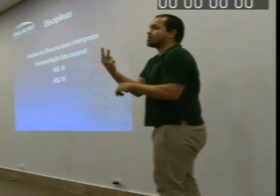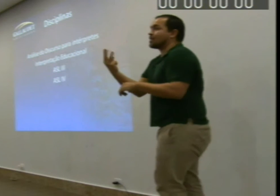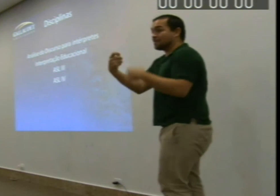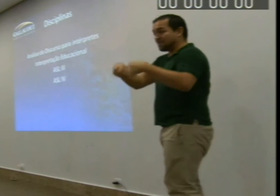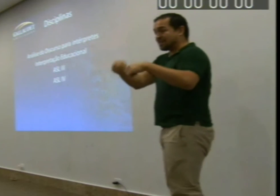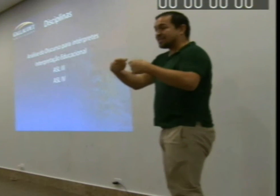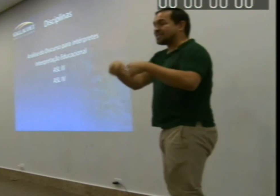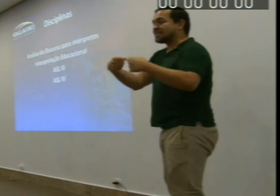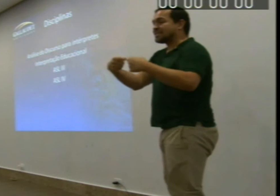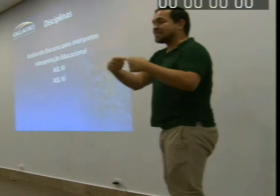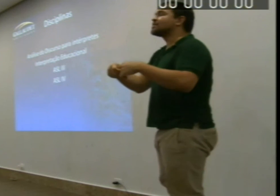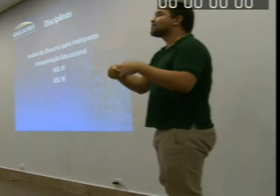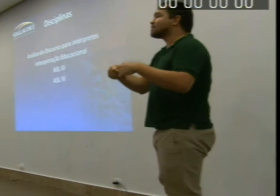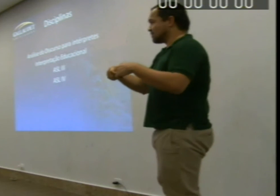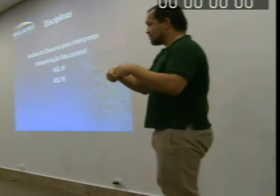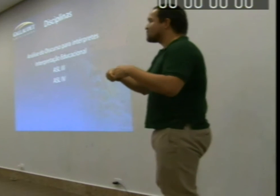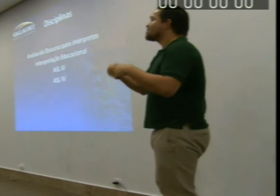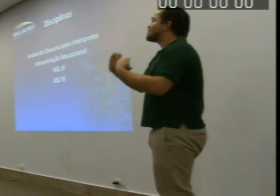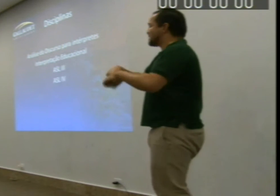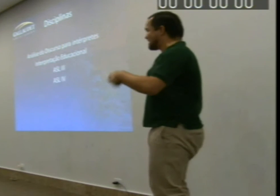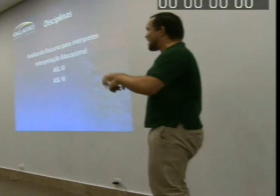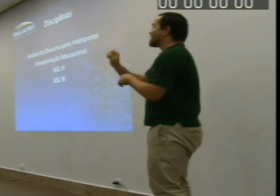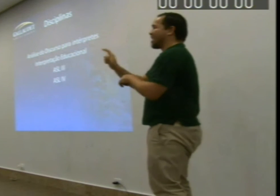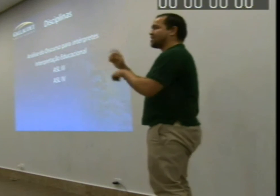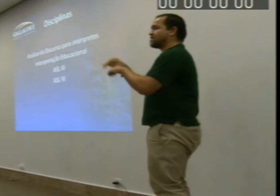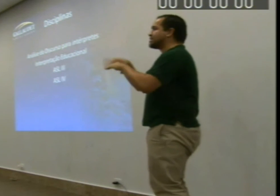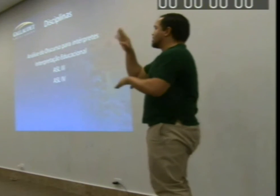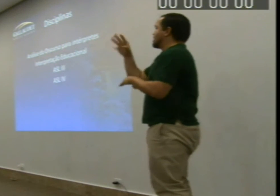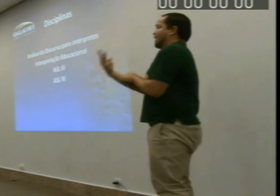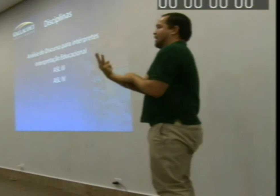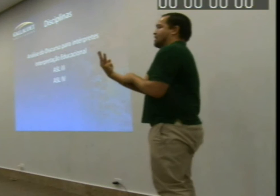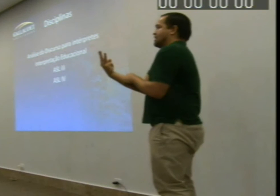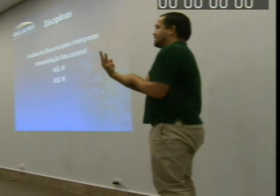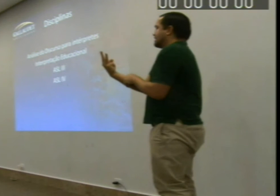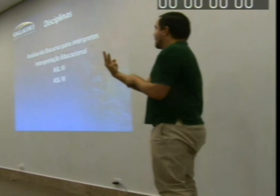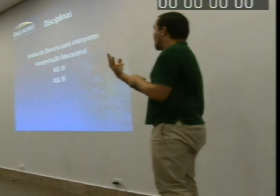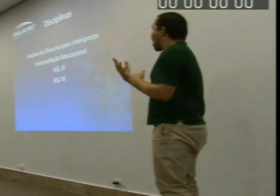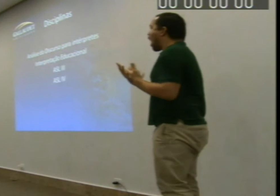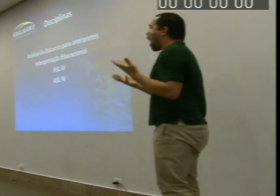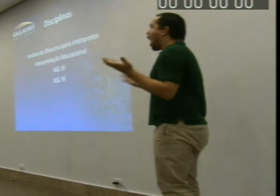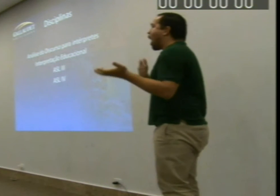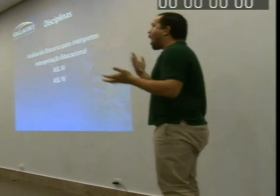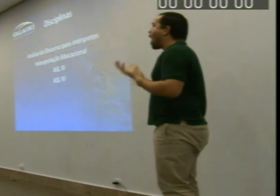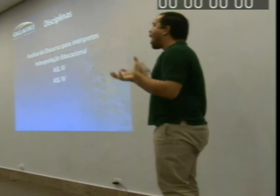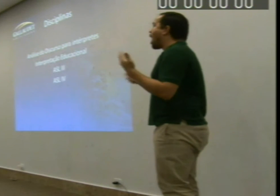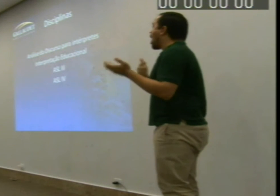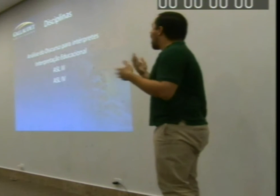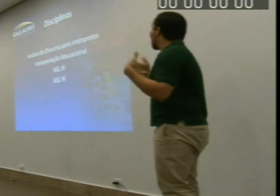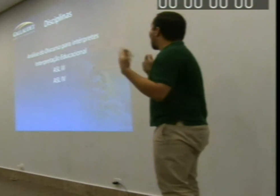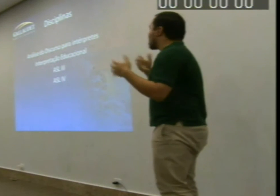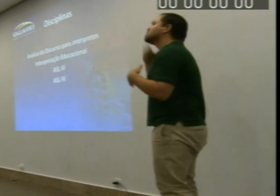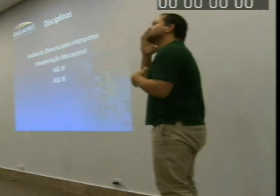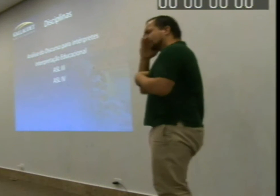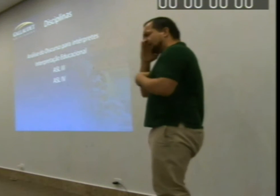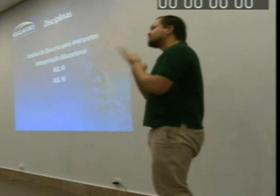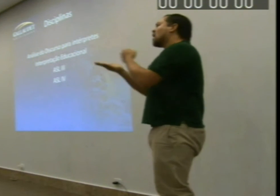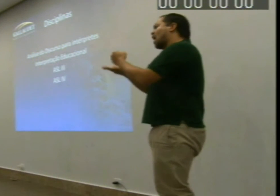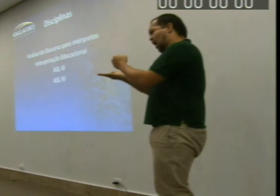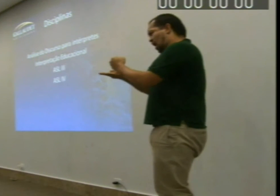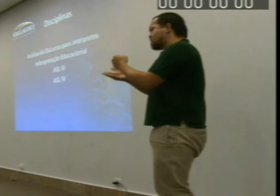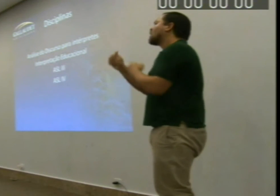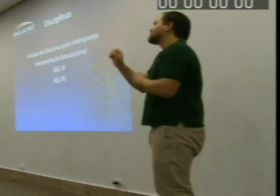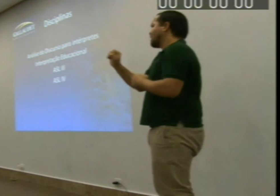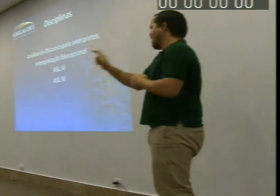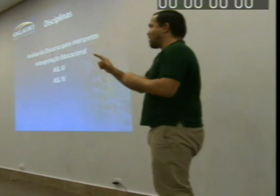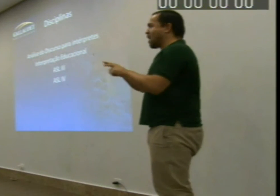era eles cobrava as existência de asl3 precisava de asl3 então eu como que